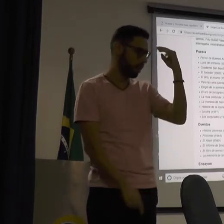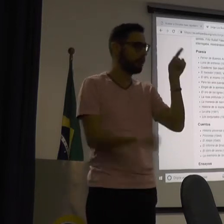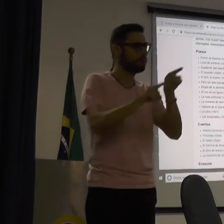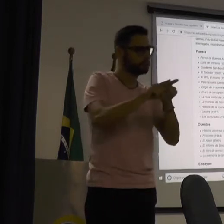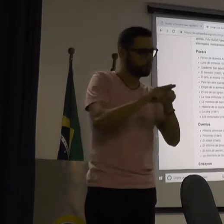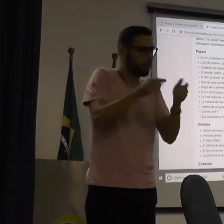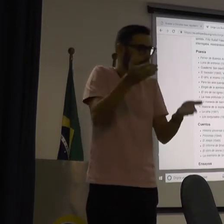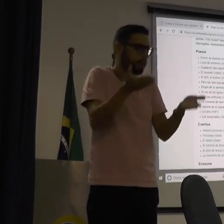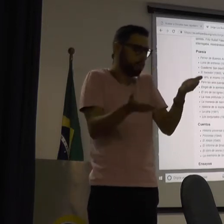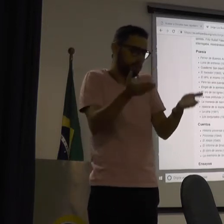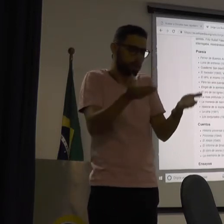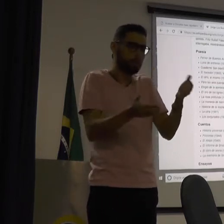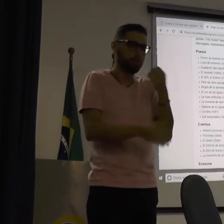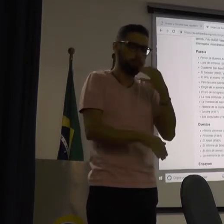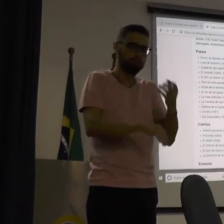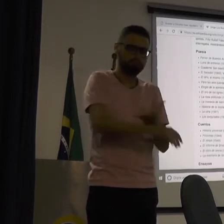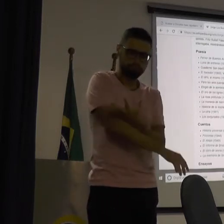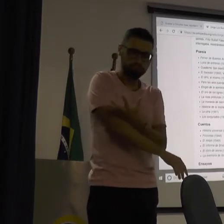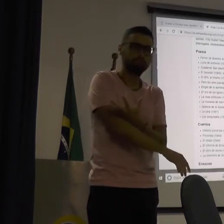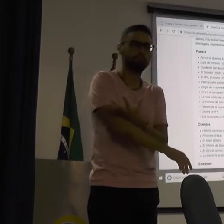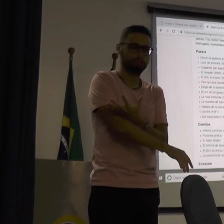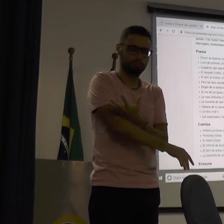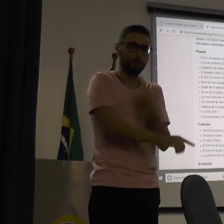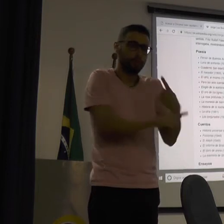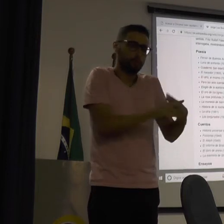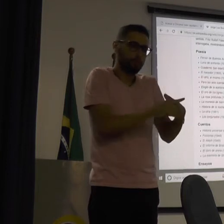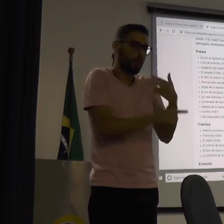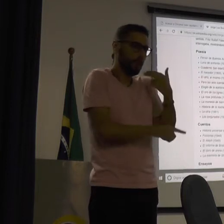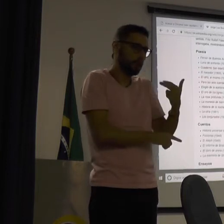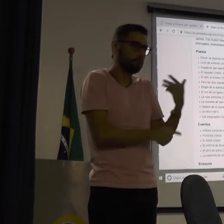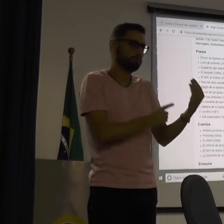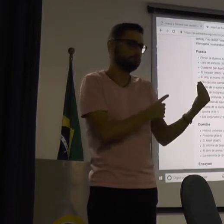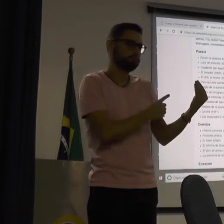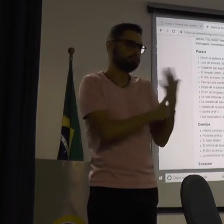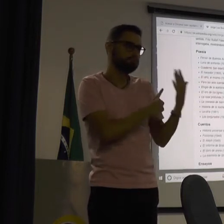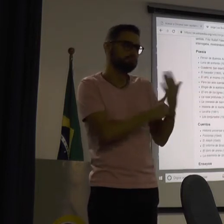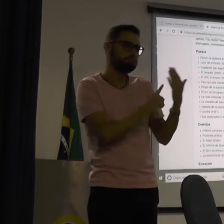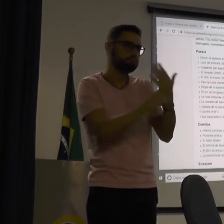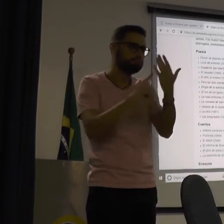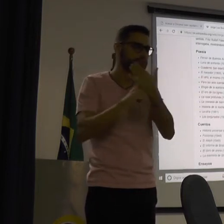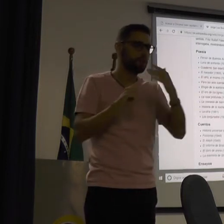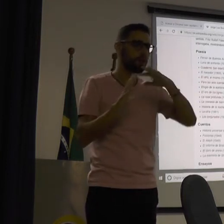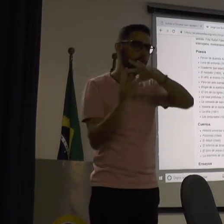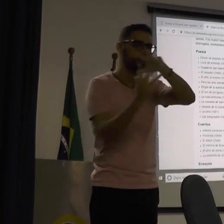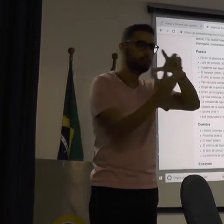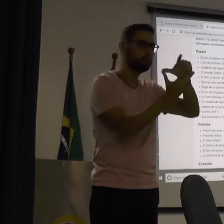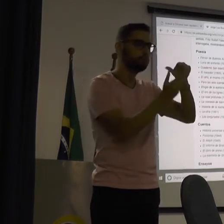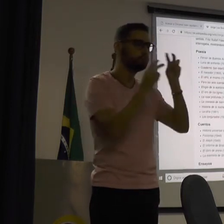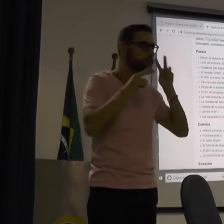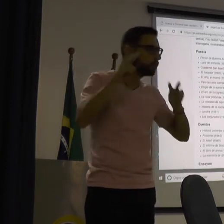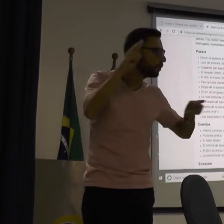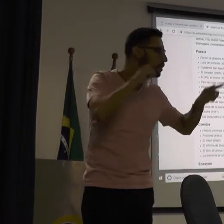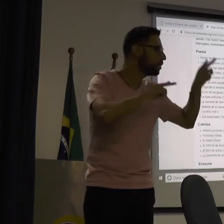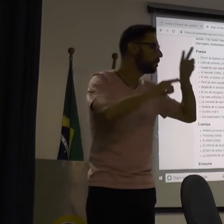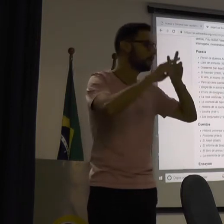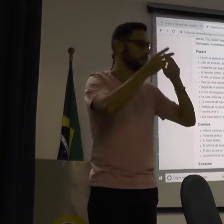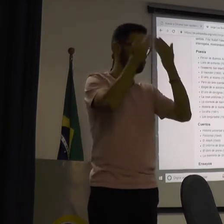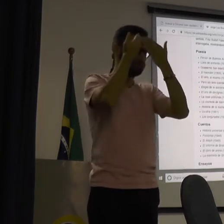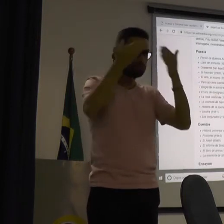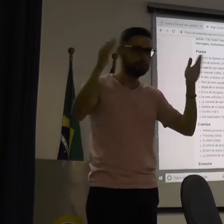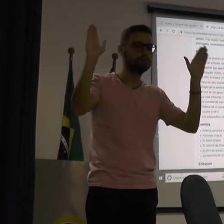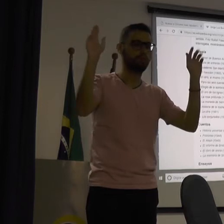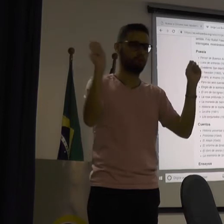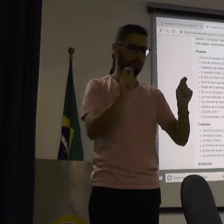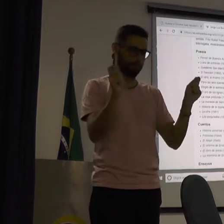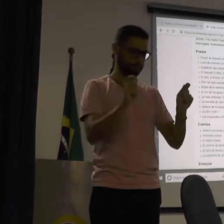equilíbrio emocional, porque aquilo te leva ao mundo em todas as partes. A lição